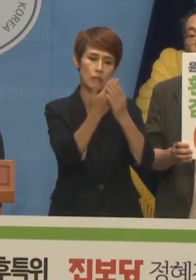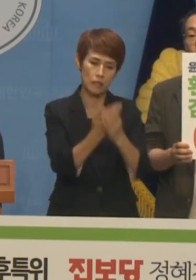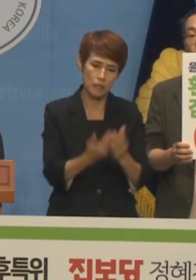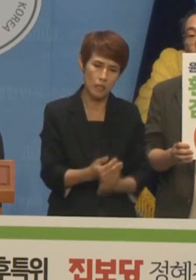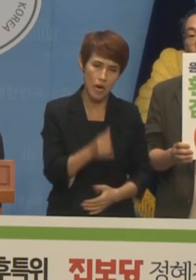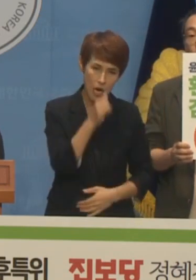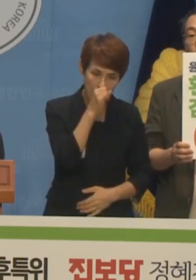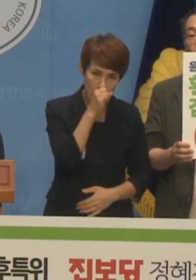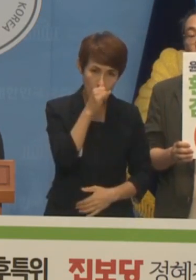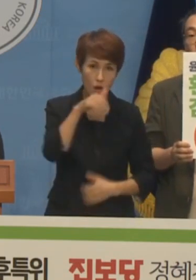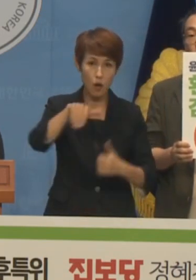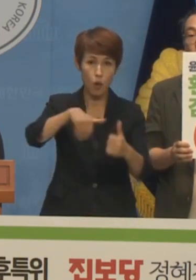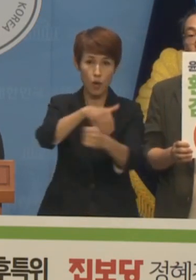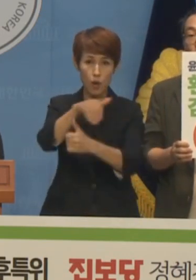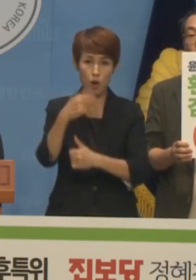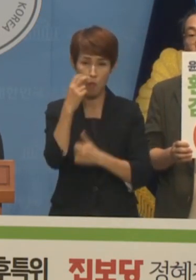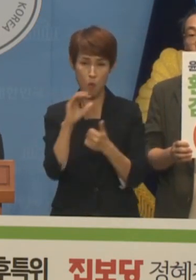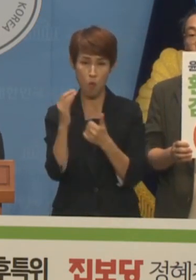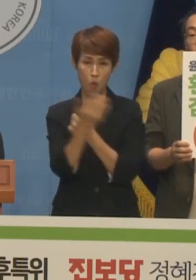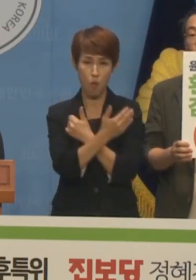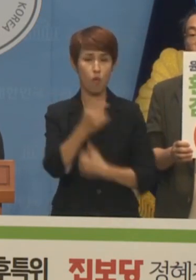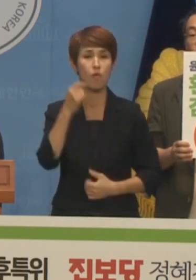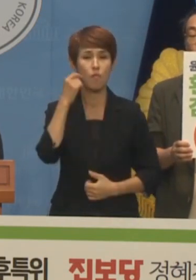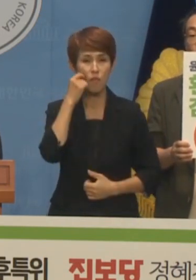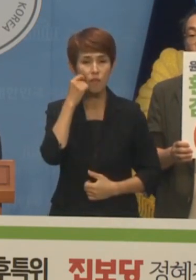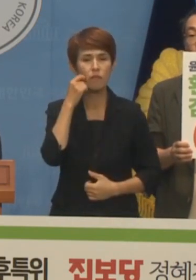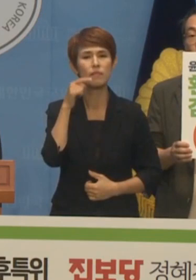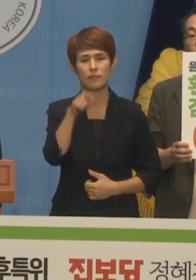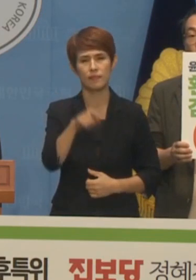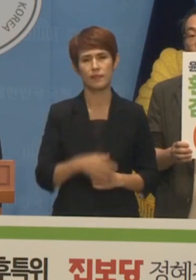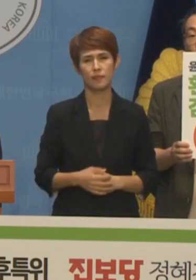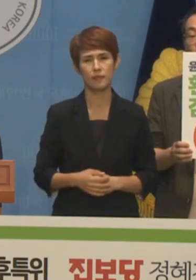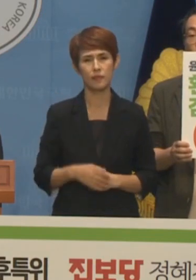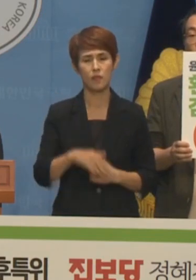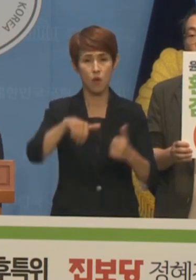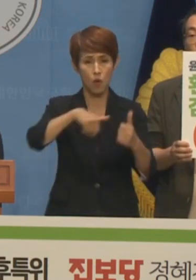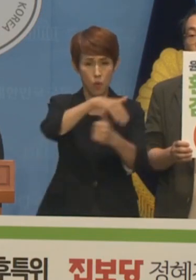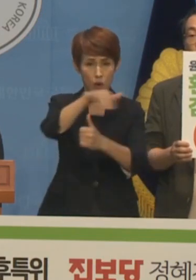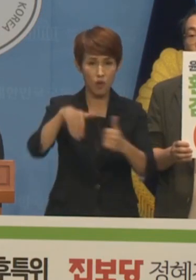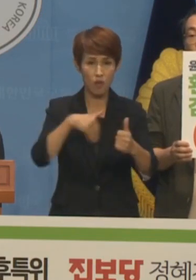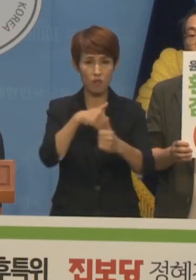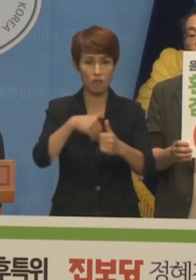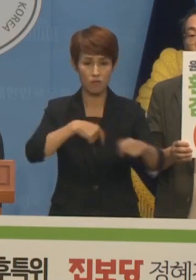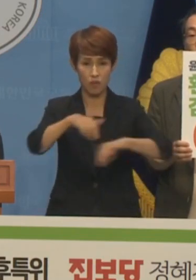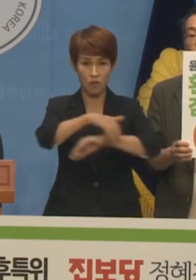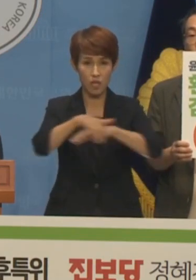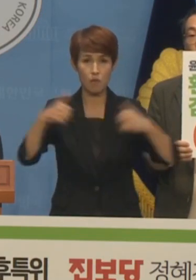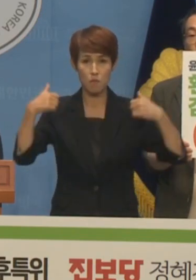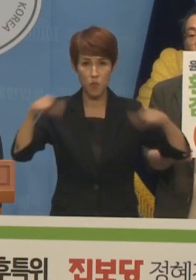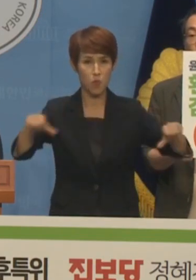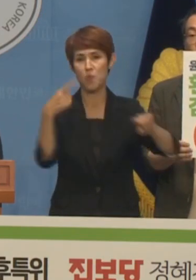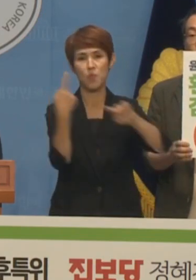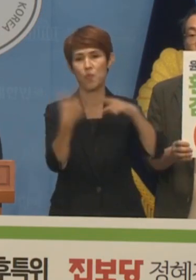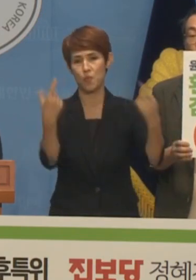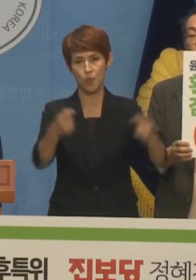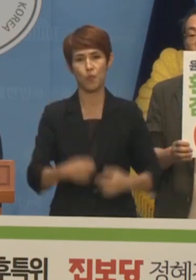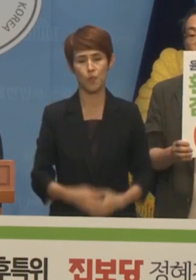환경보호부서라는 환경부의 근간을 뒤흔드는 인사이며 윤석열 정부가 환경정책을 포기했음을 보여주는 것과 다를 바